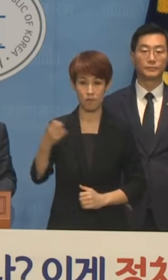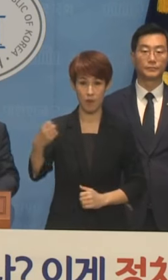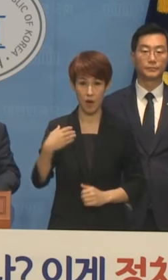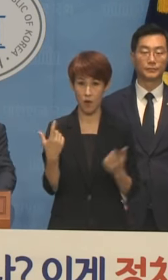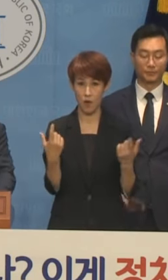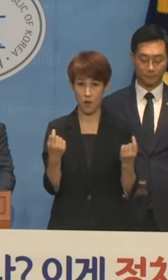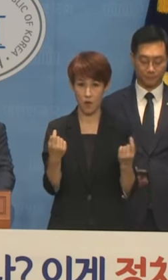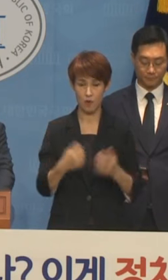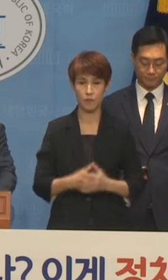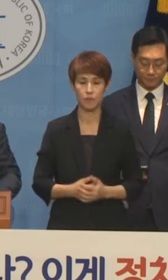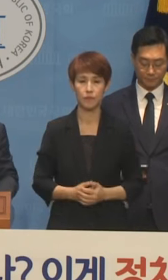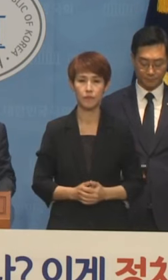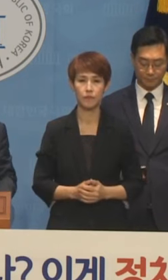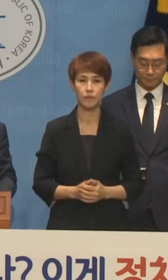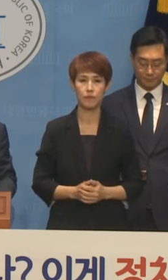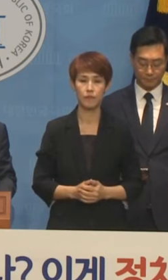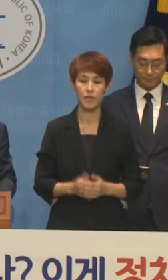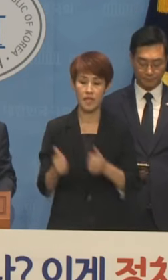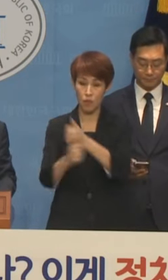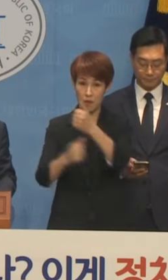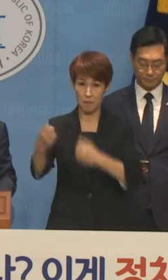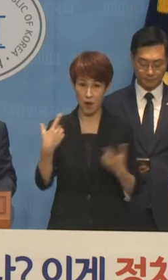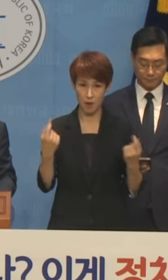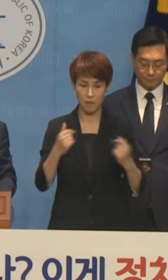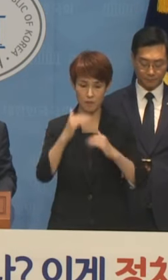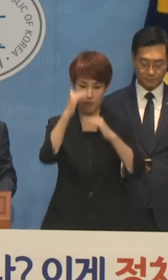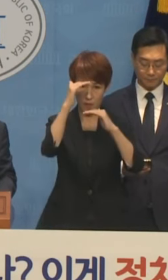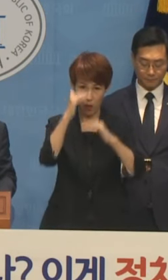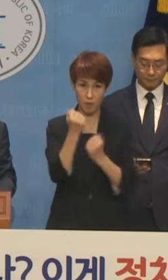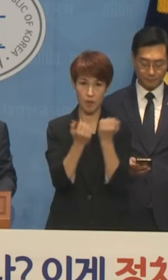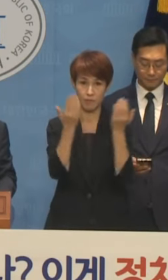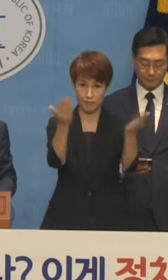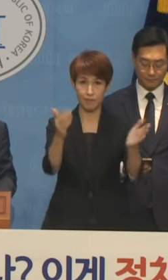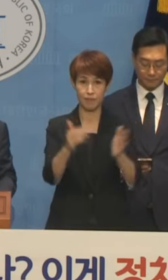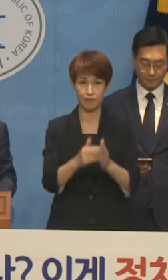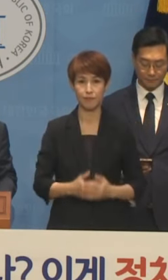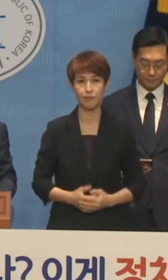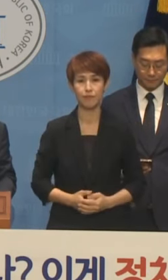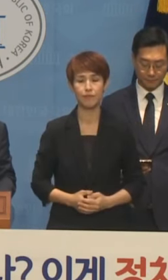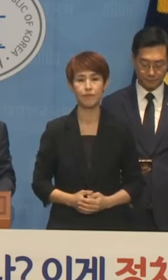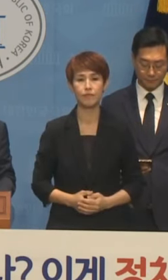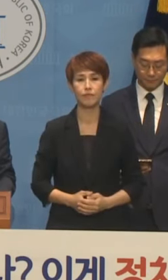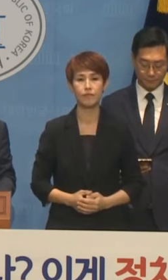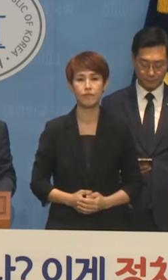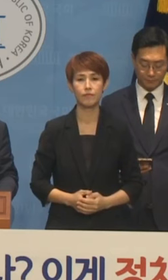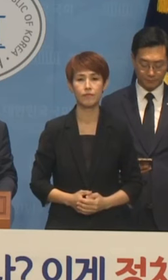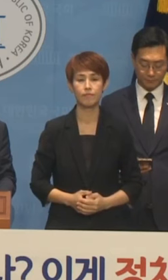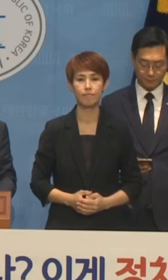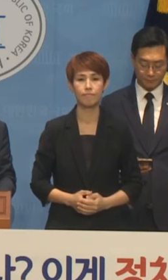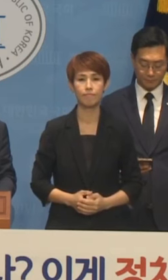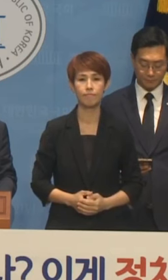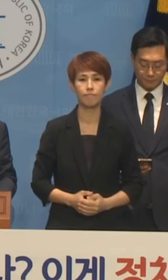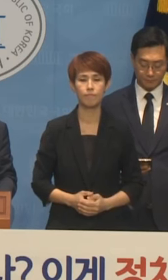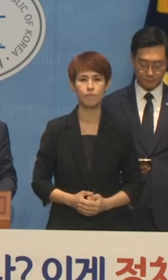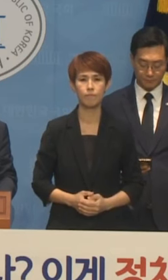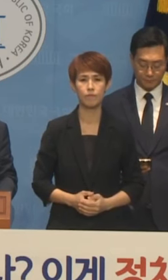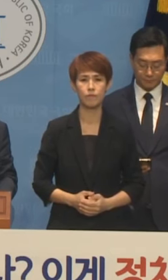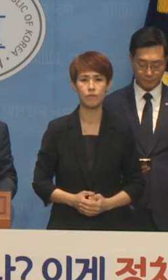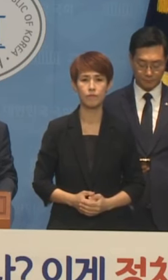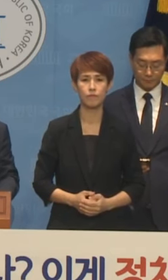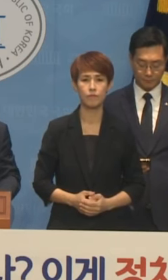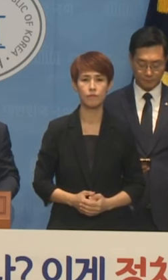이 사건의 내막에 대해서 소개해드렸고요. 이 사건을 그